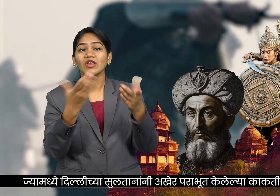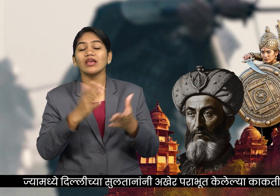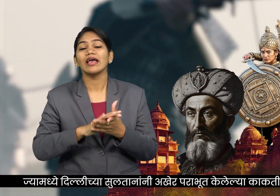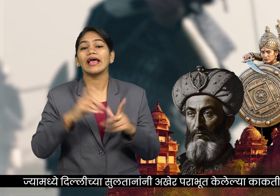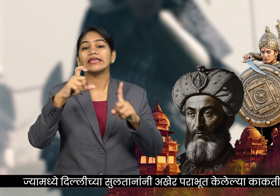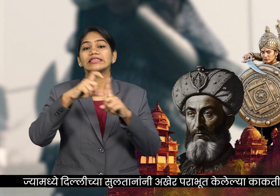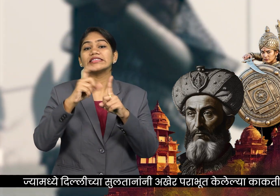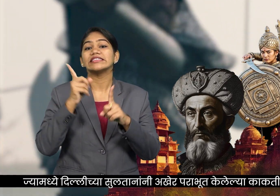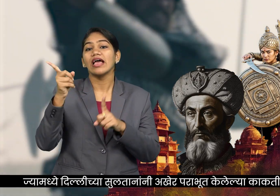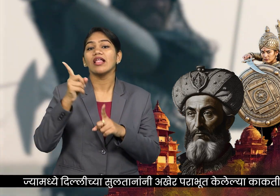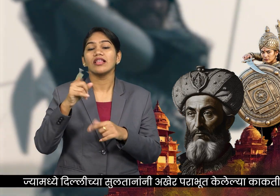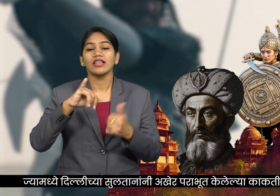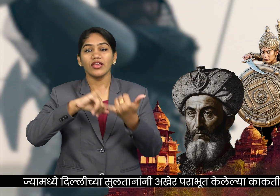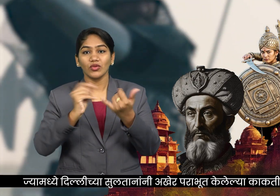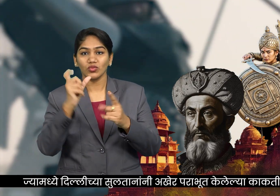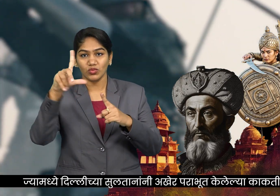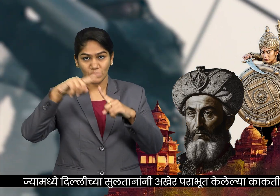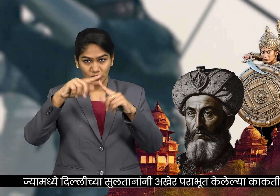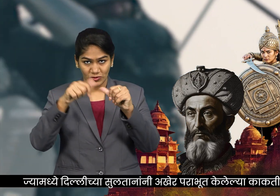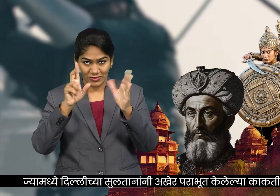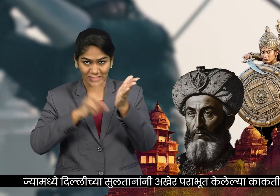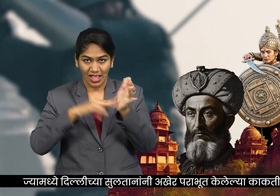काकतीयांचाही समावेश होता.